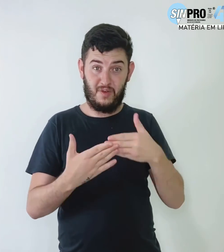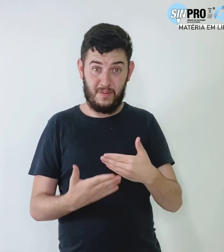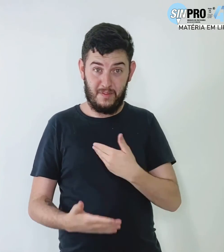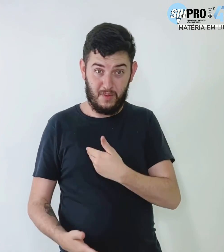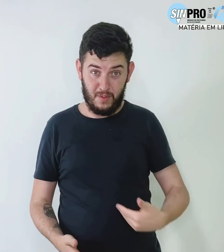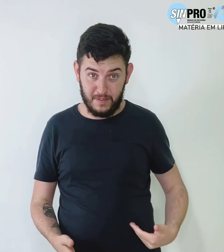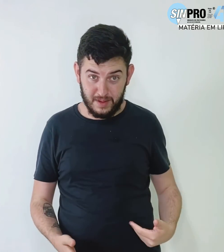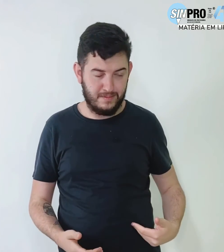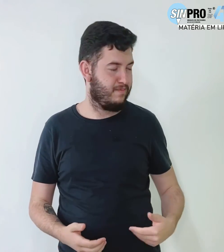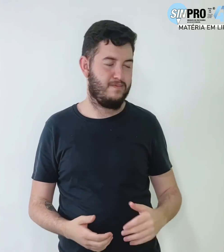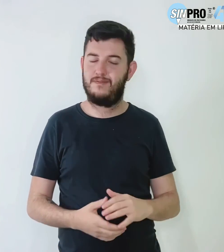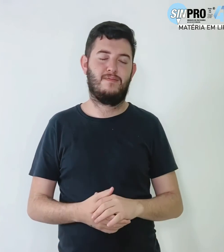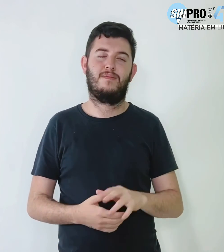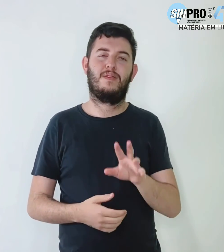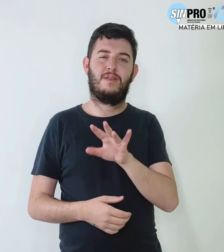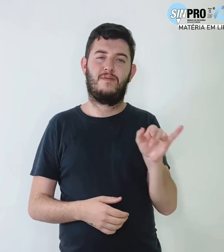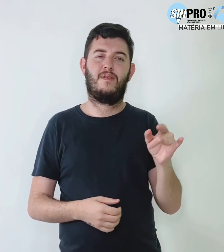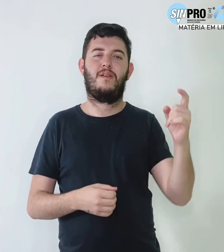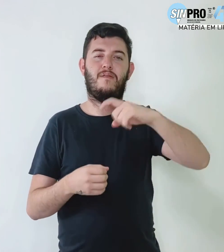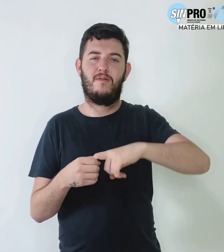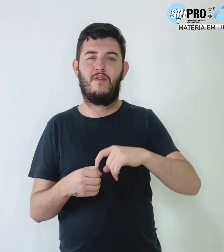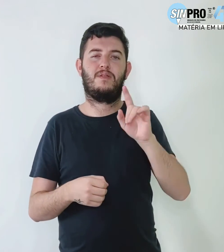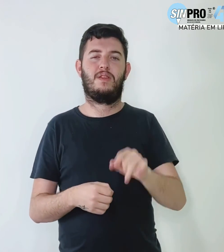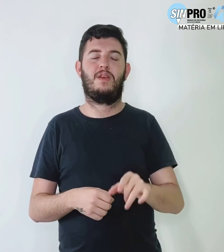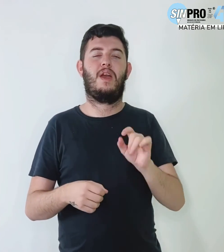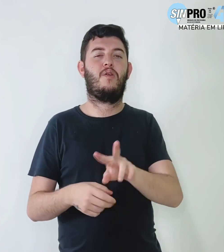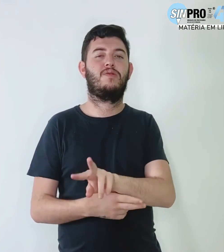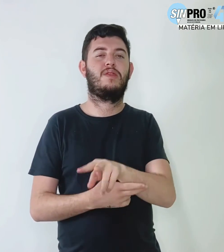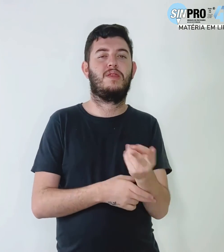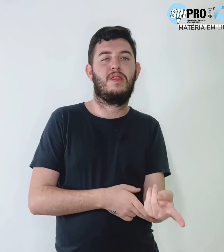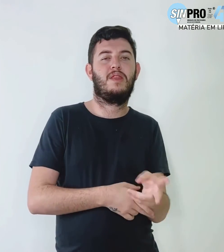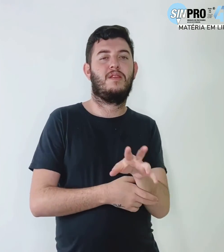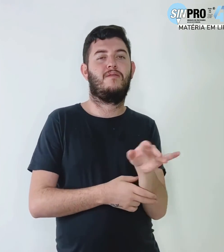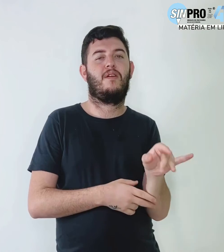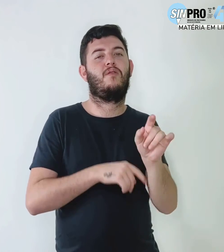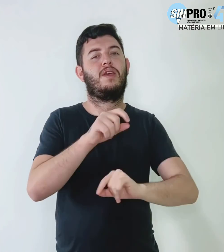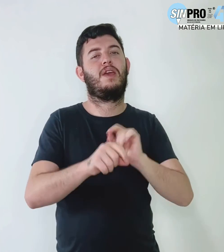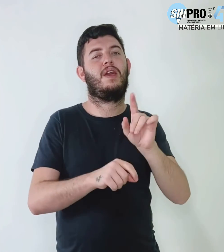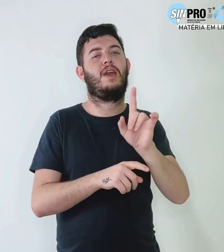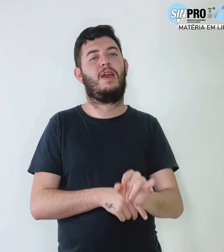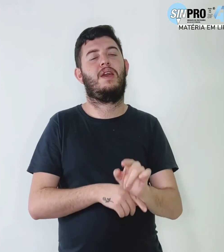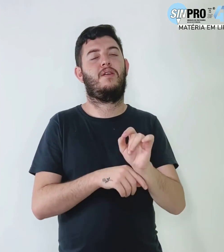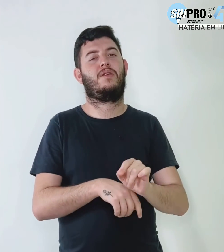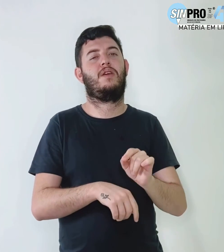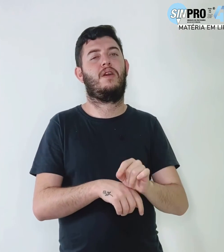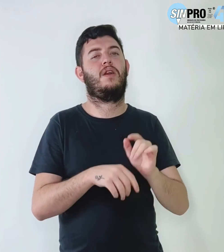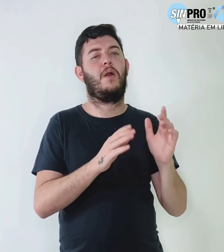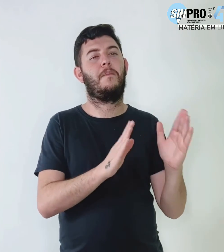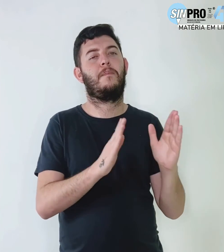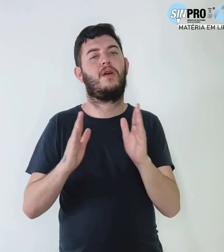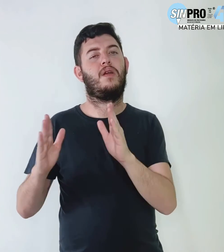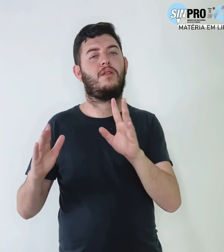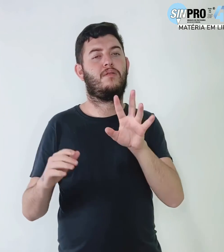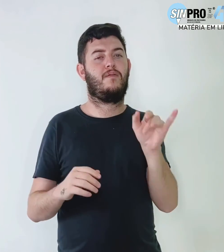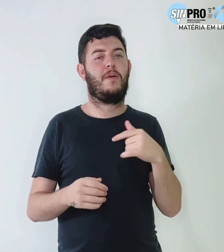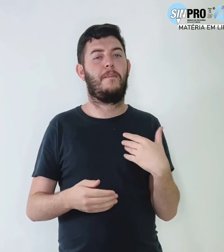escola pública, e que esse retorno deverá ser híbrido, gradual, observando sempre os movimentos